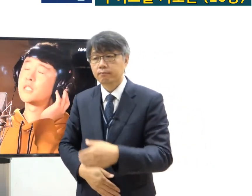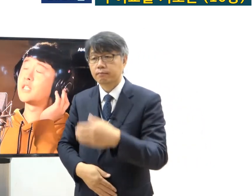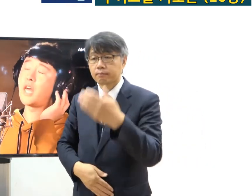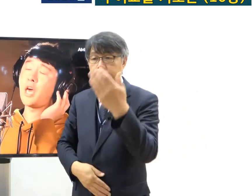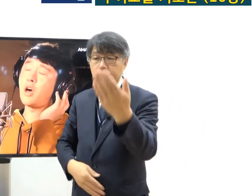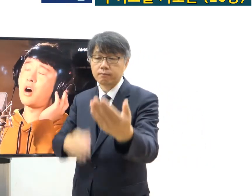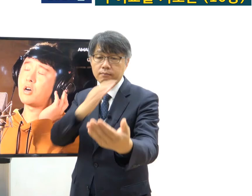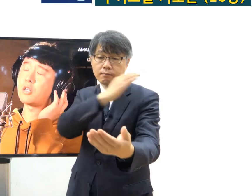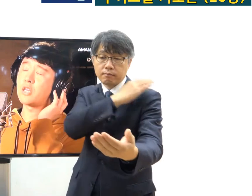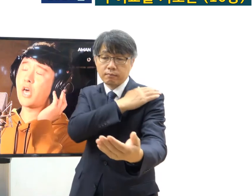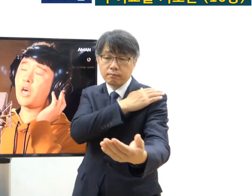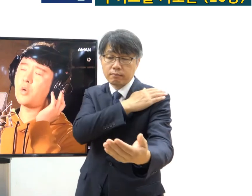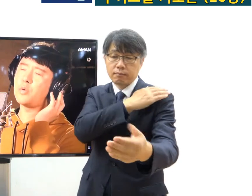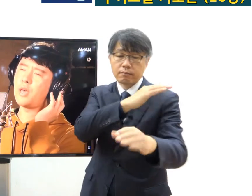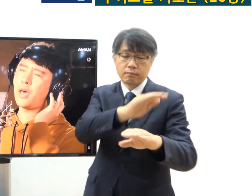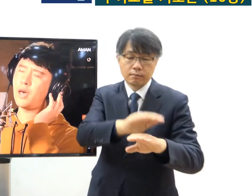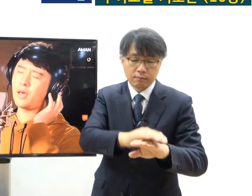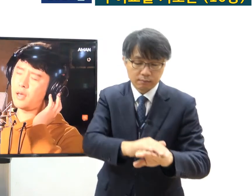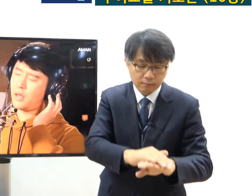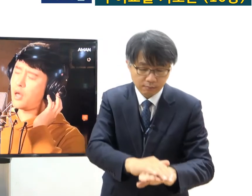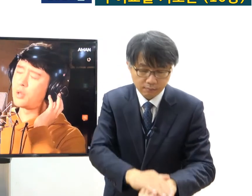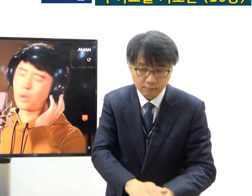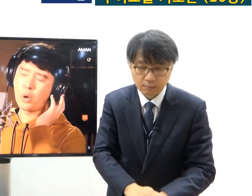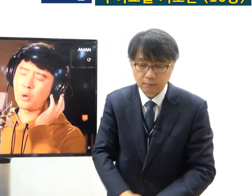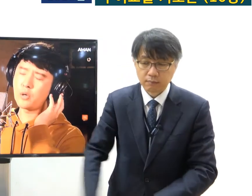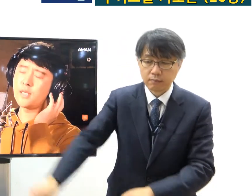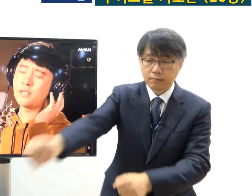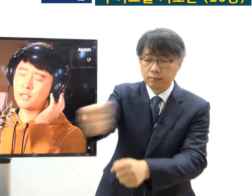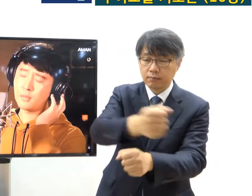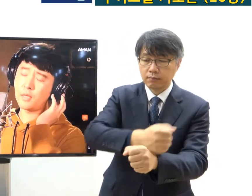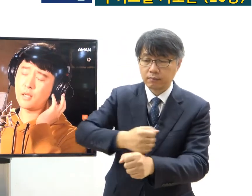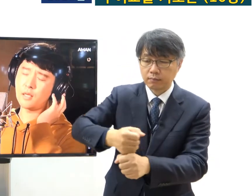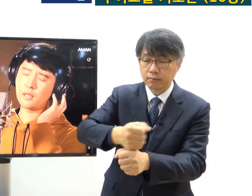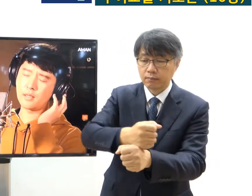그대 어깨 위에 놓이지만